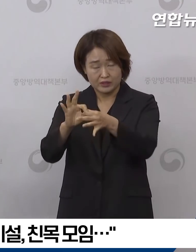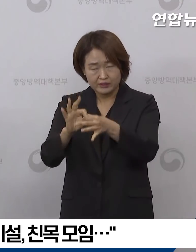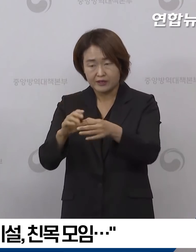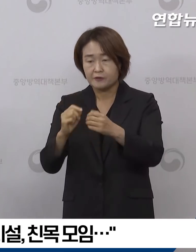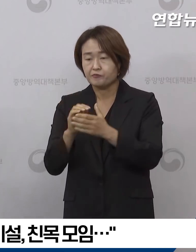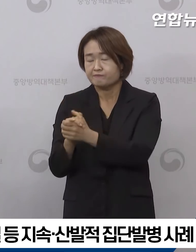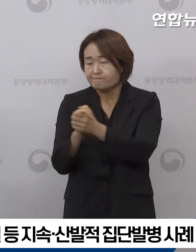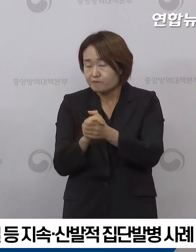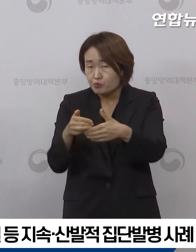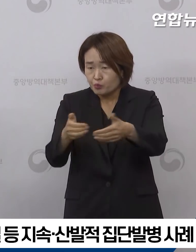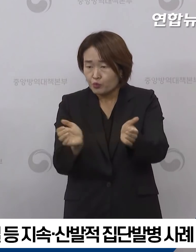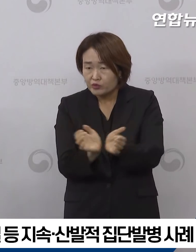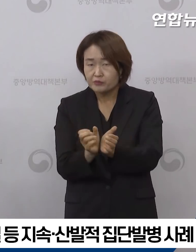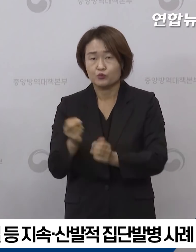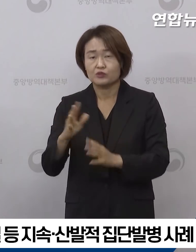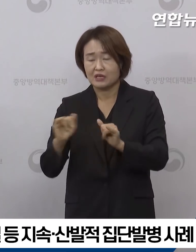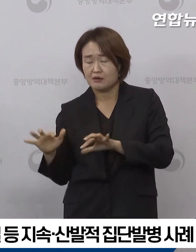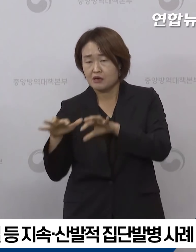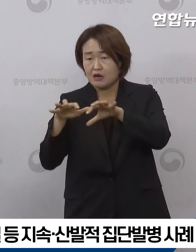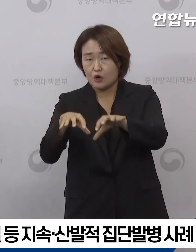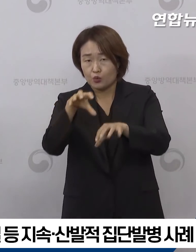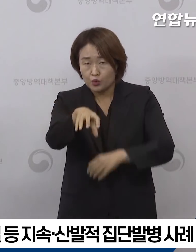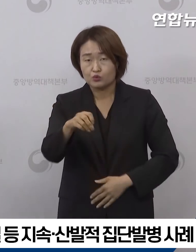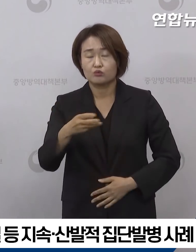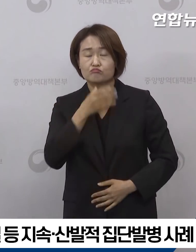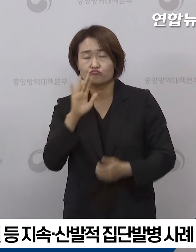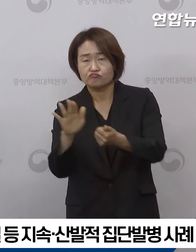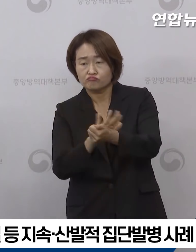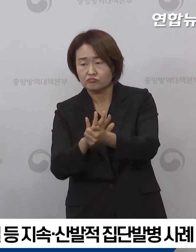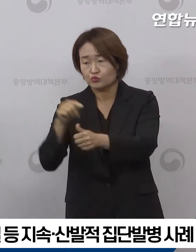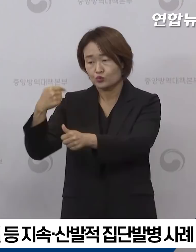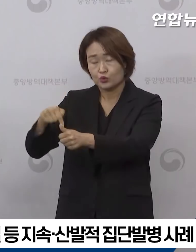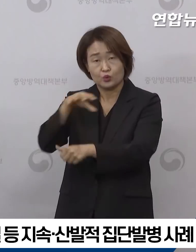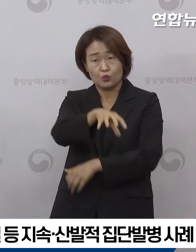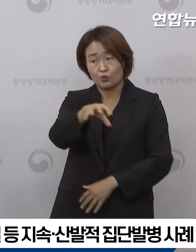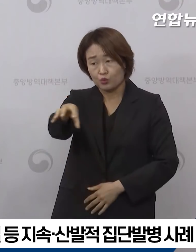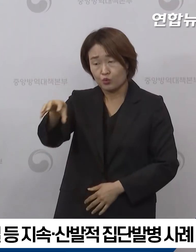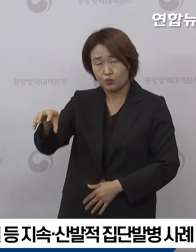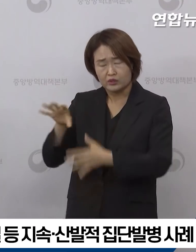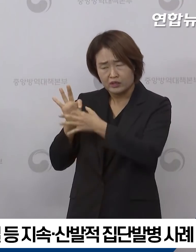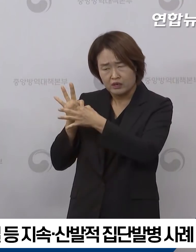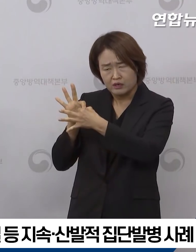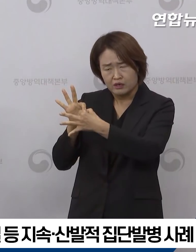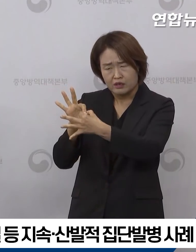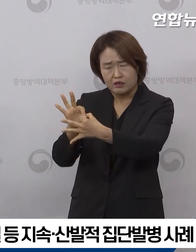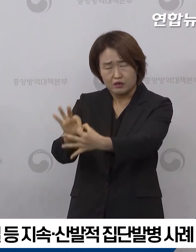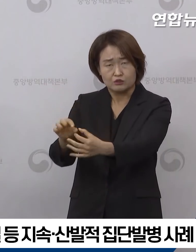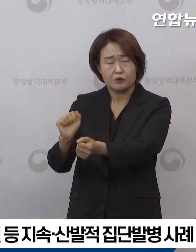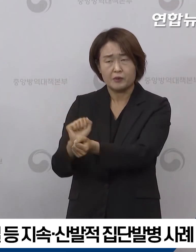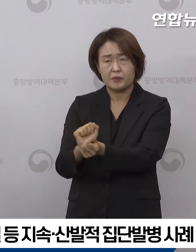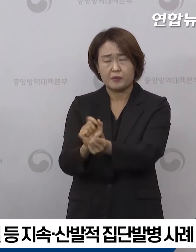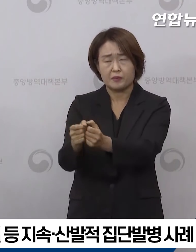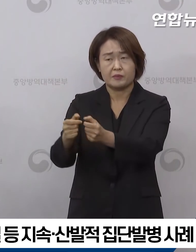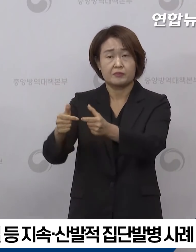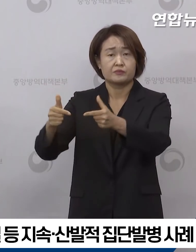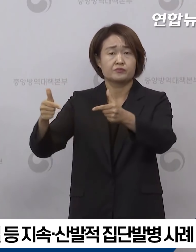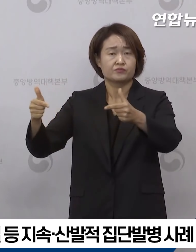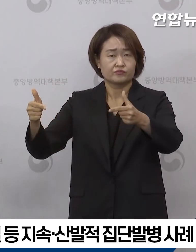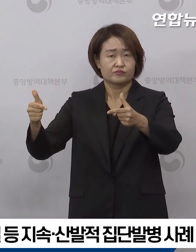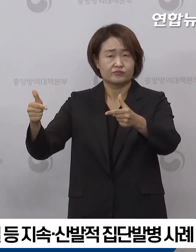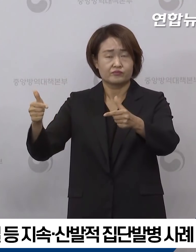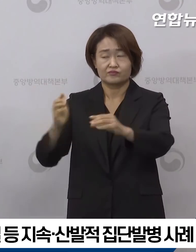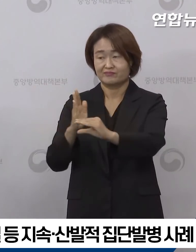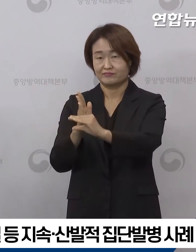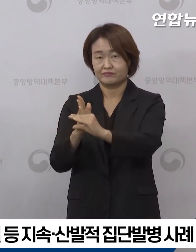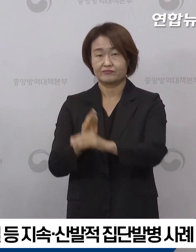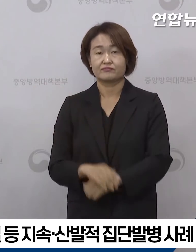친목 모임, 그리고 다중이용 시설, 요양시설, 교육시설 등을 중심으로 지속적으로 산발적인 집단 발병 사례가